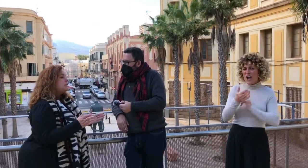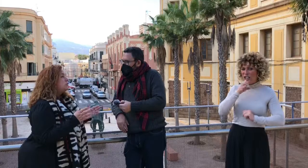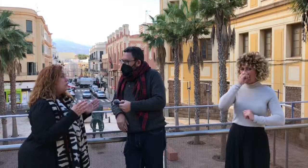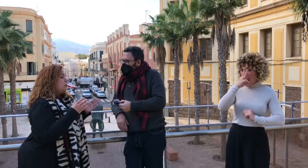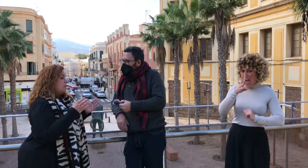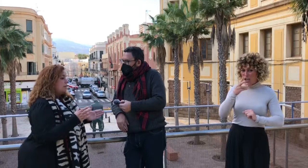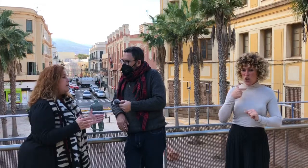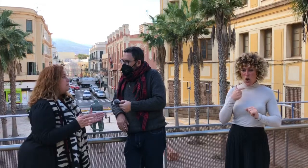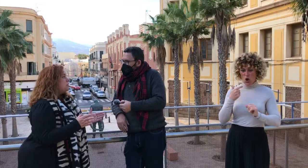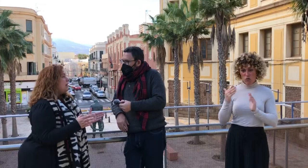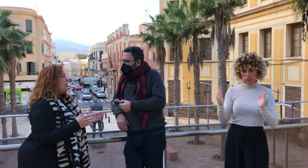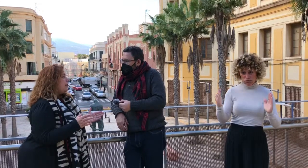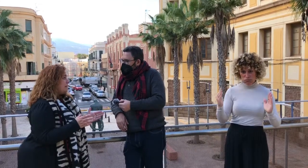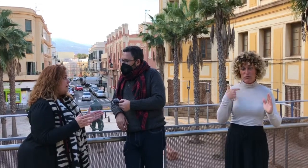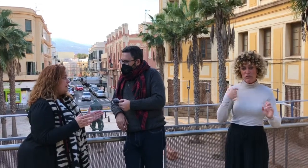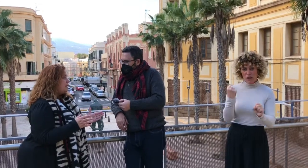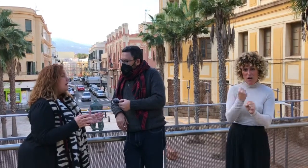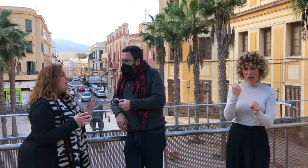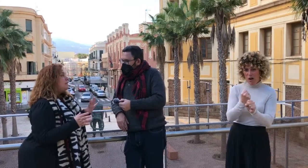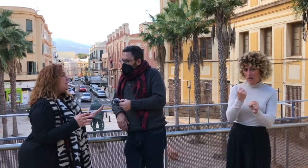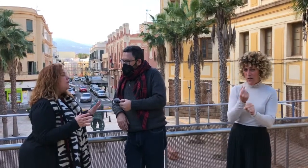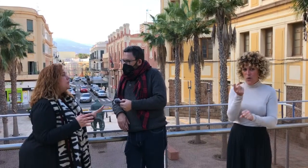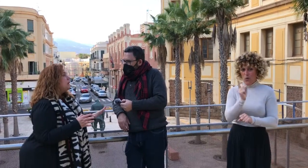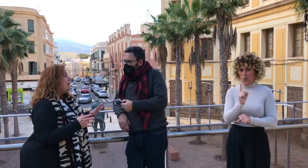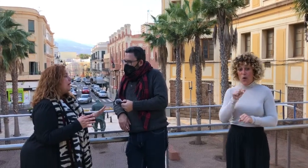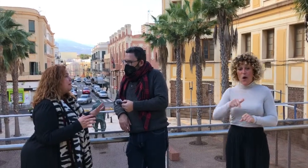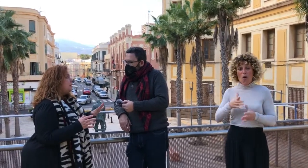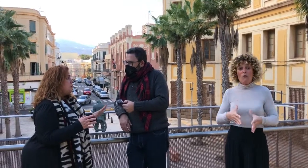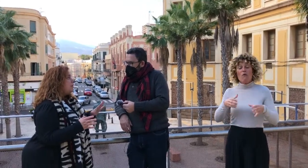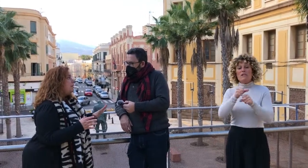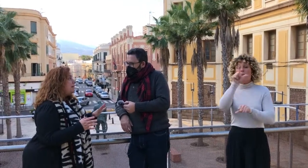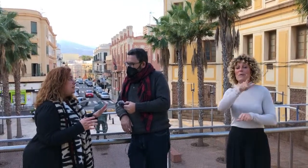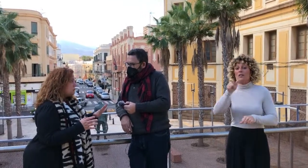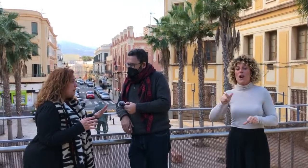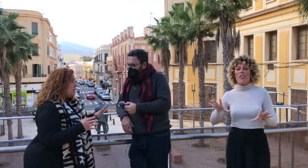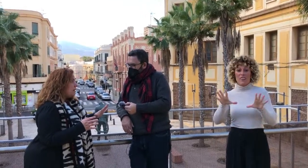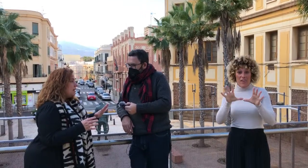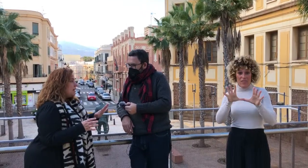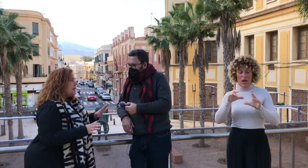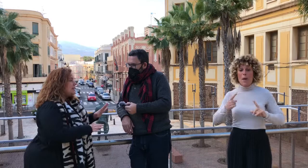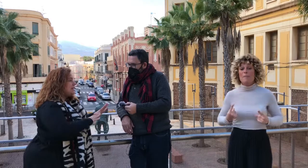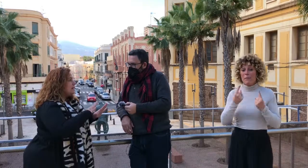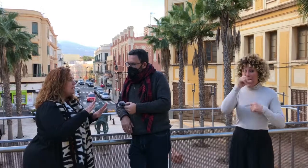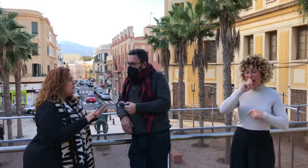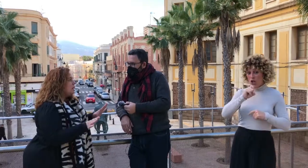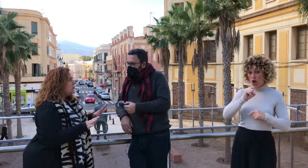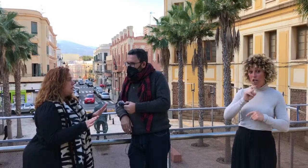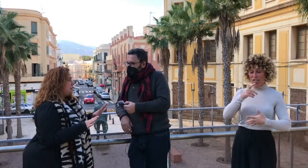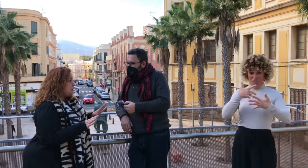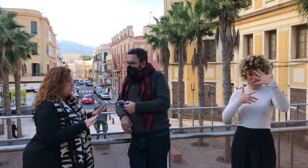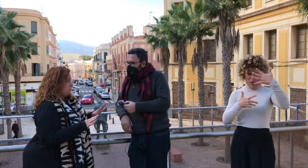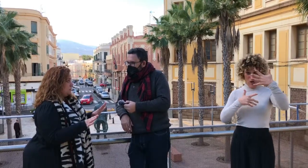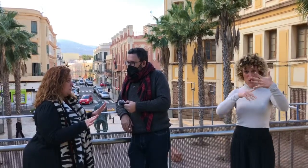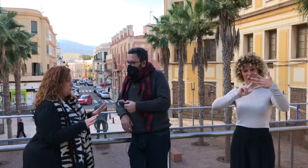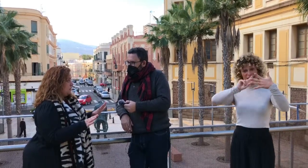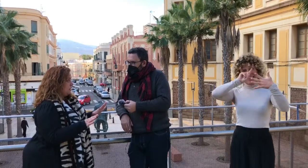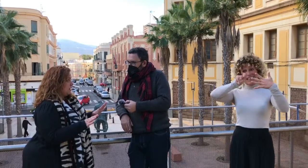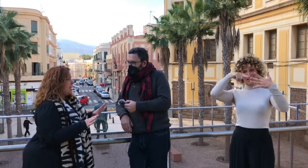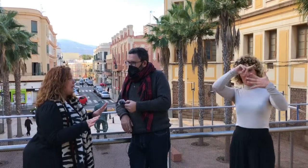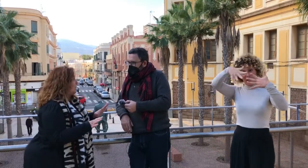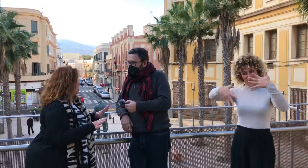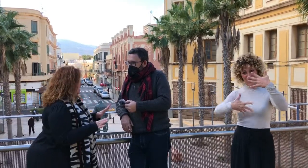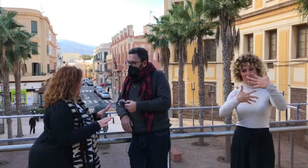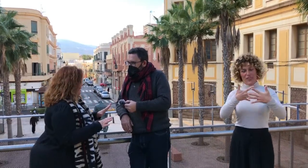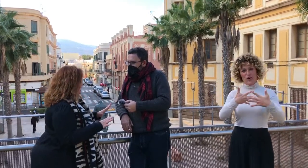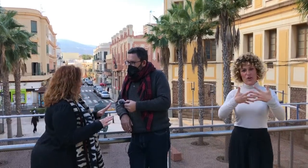Esa bolsa son 10 personas las que están, y en el primer año trabajan las 5 primeras personas y el siguiente año las otras 5. ¿Y